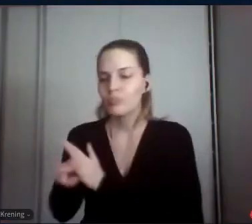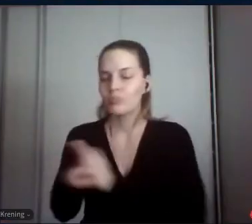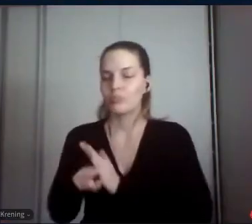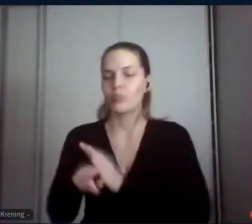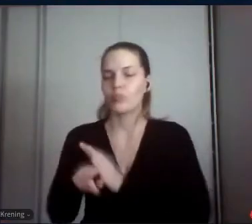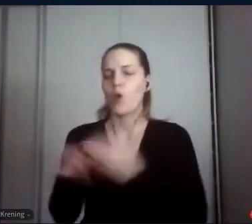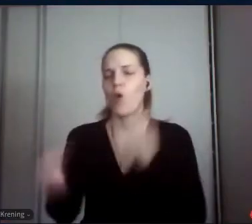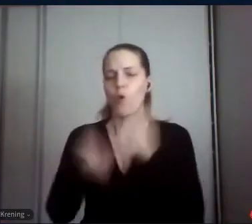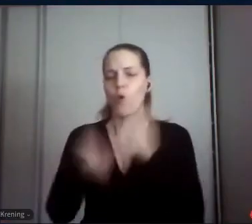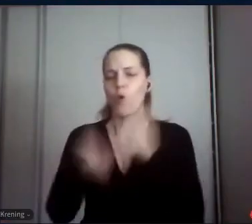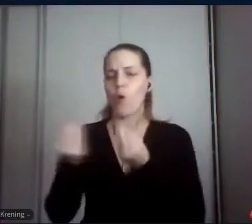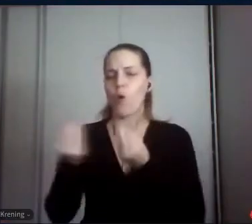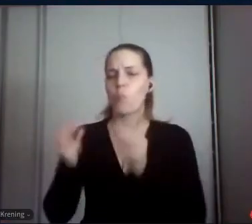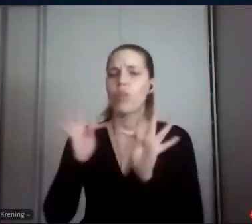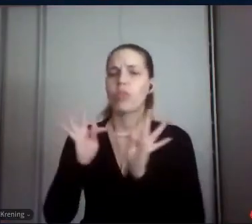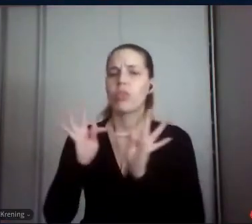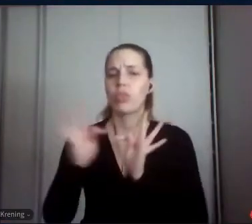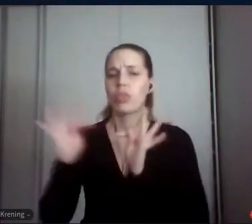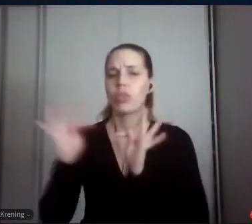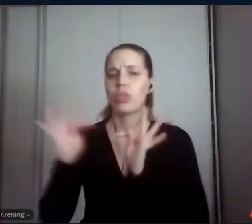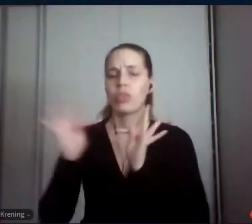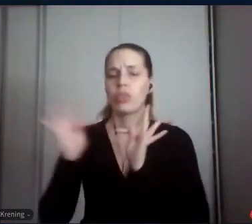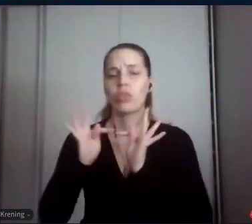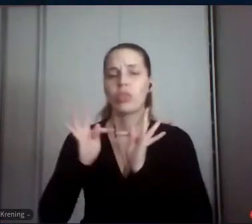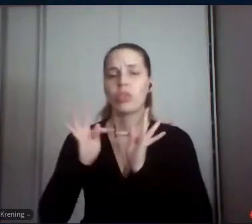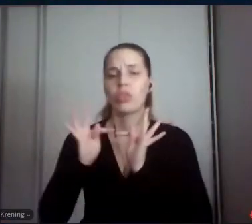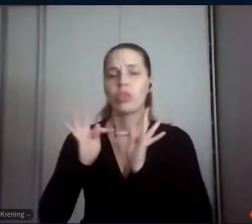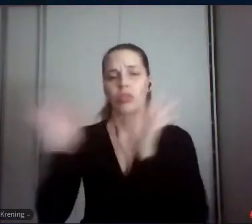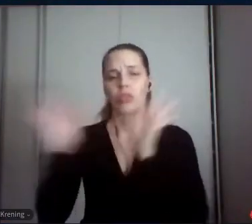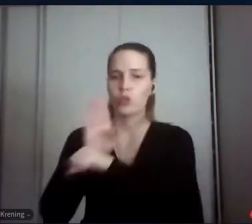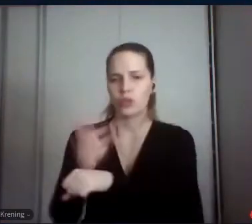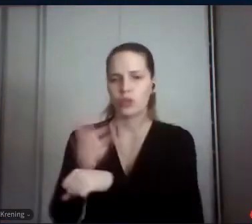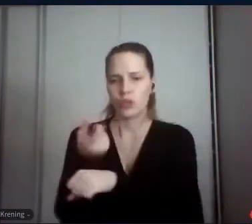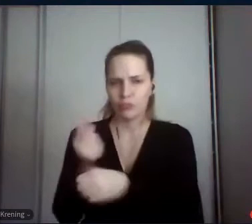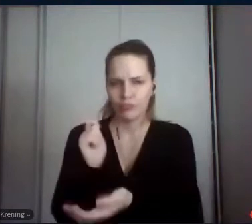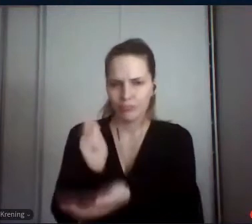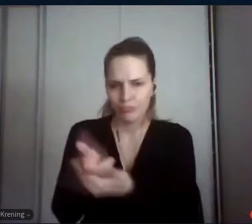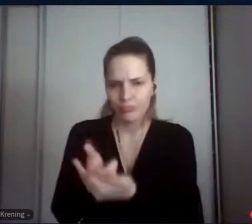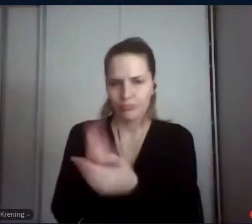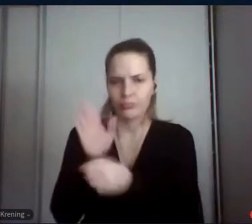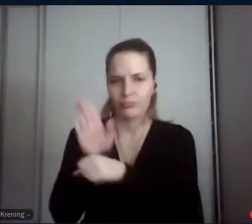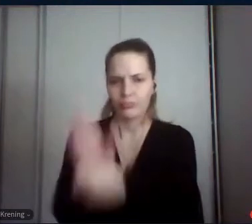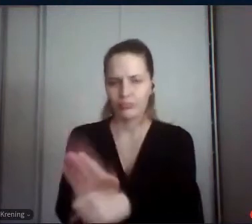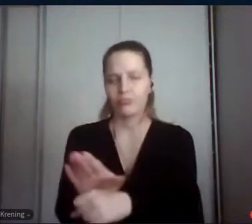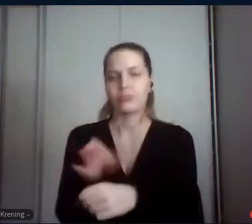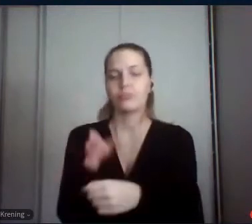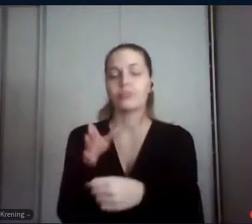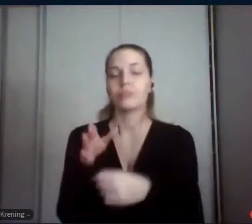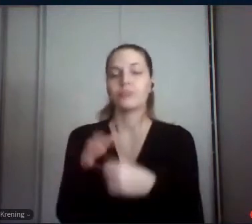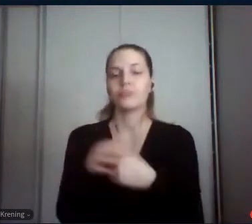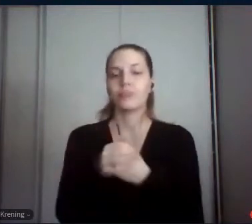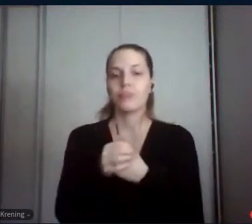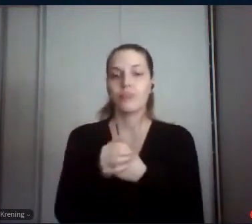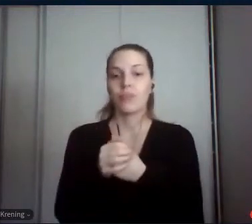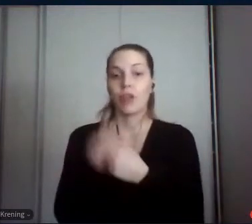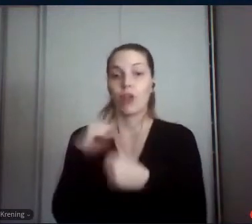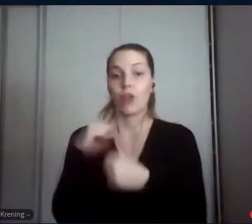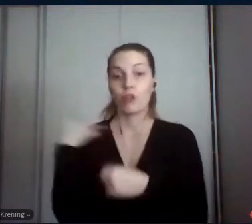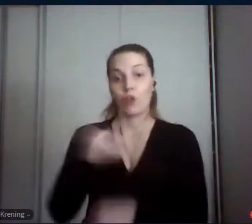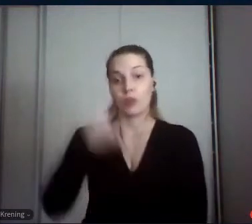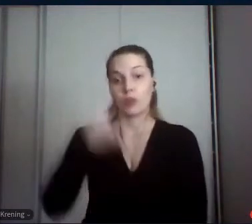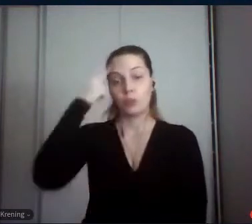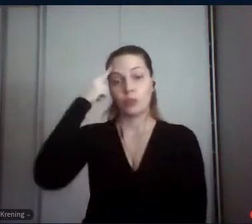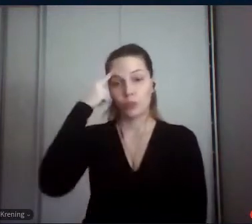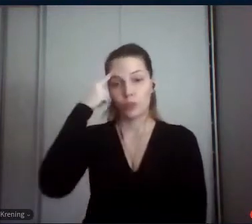de uma orientação maior da Procuradoria, nós já pensamos em